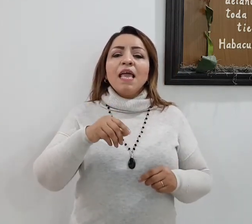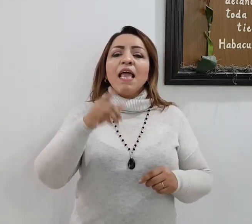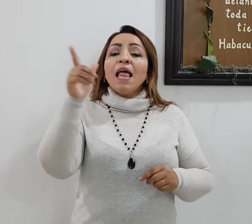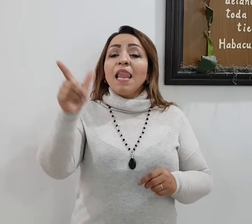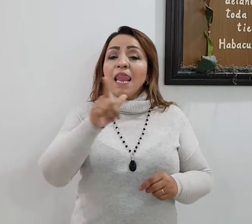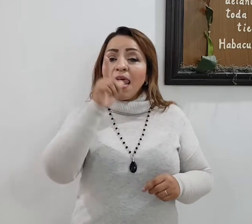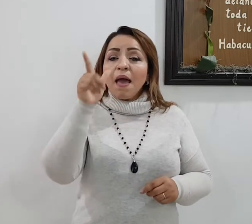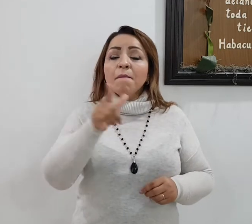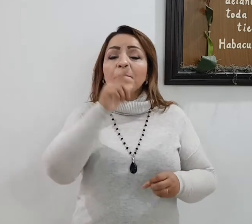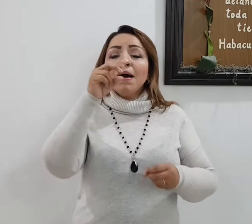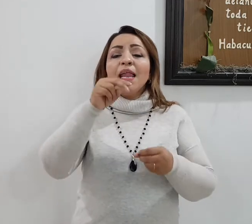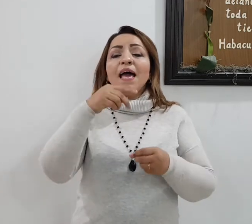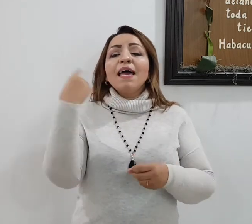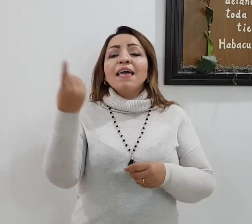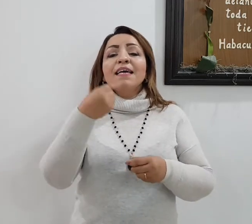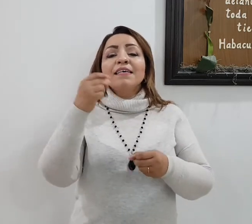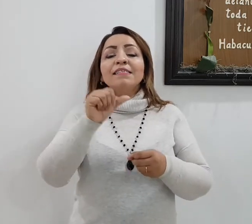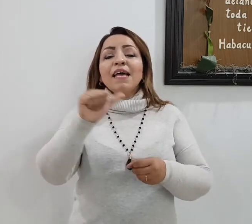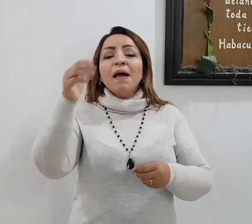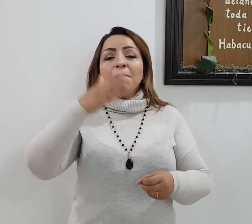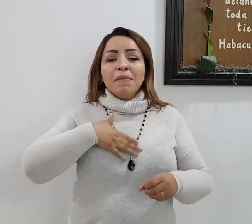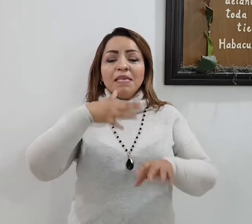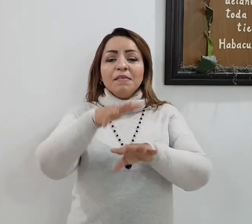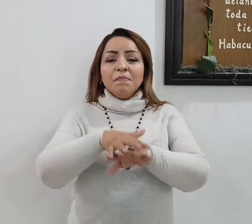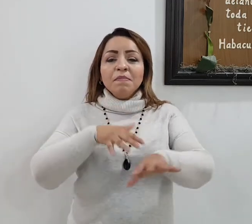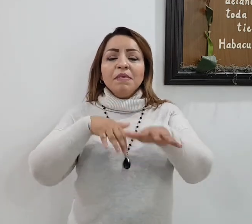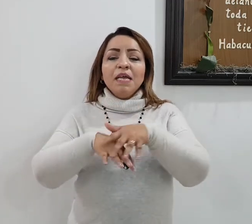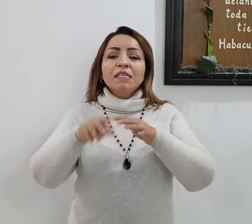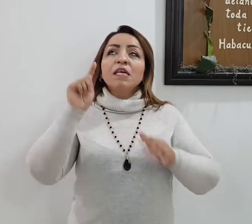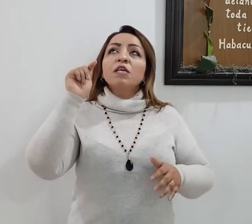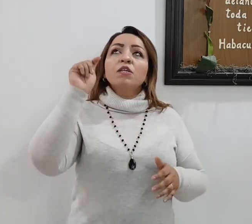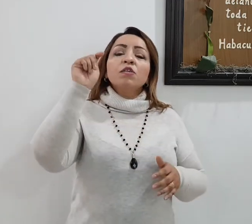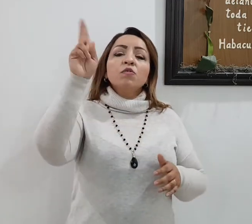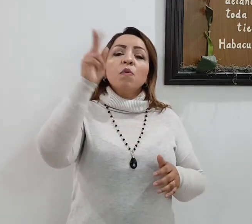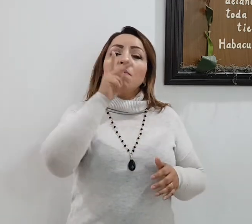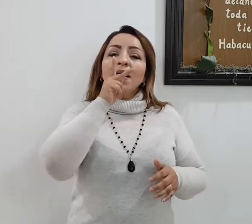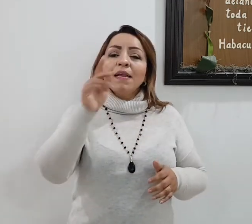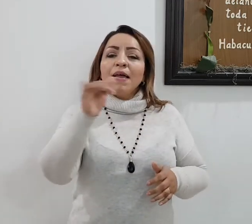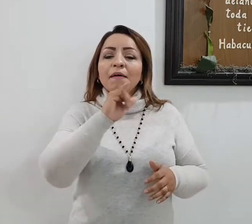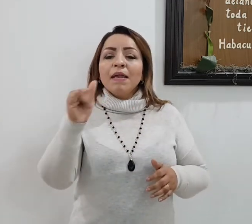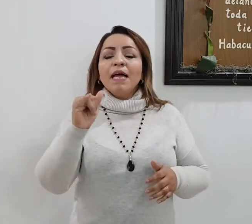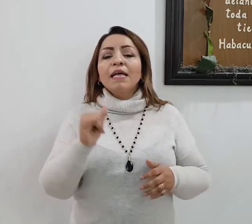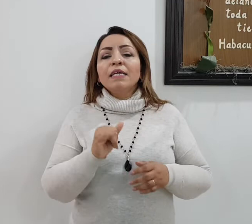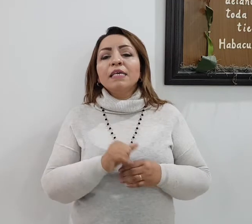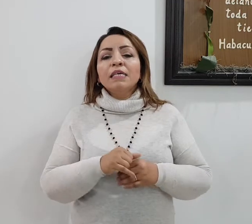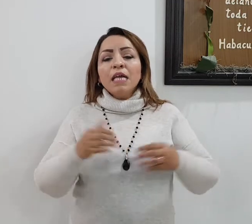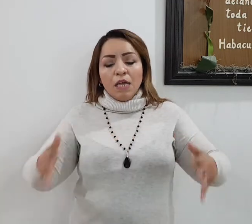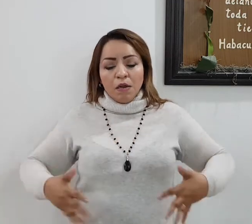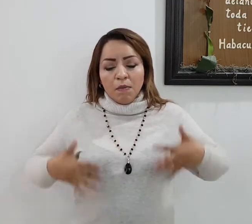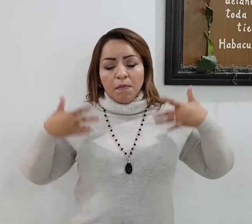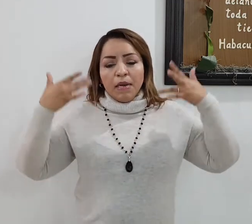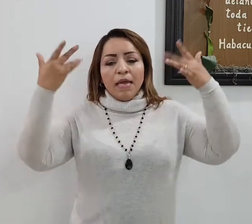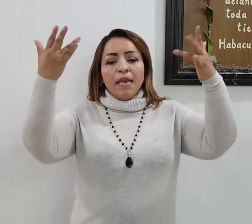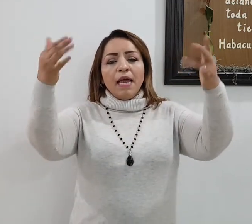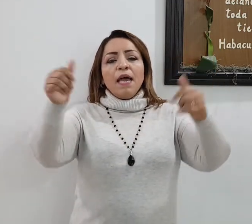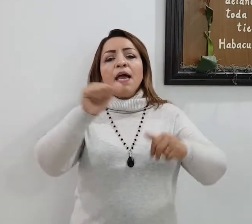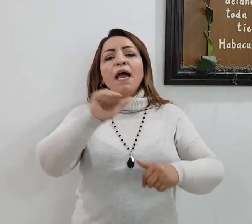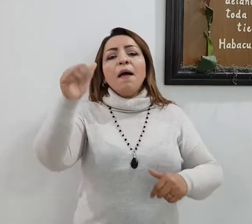¿Sabe lo que significa eso, hermano? Si usted no ha caminado por el monte en la noche o por el bosque en la